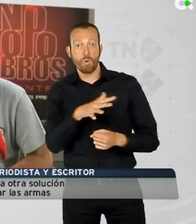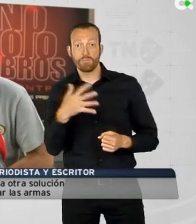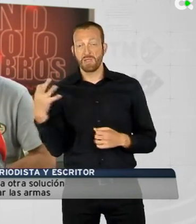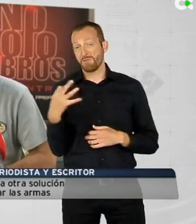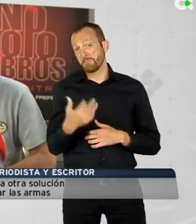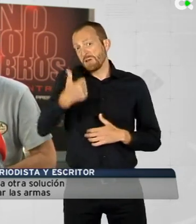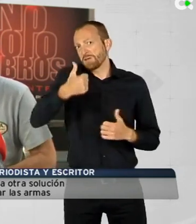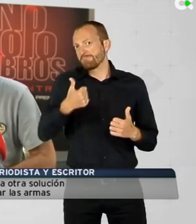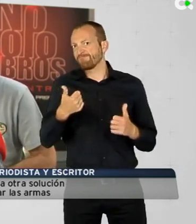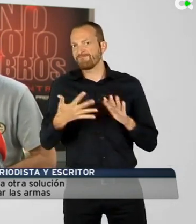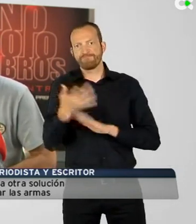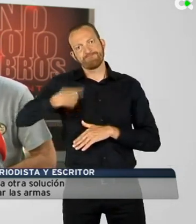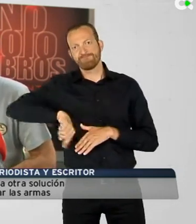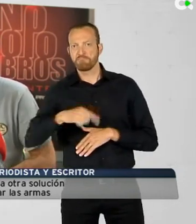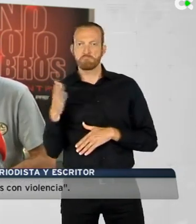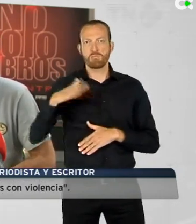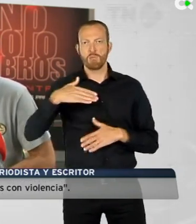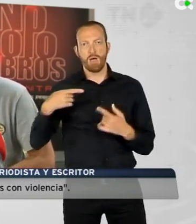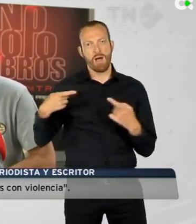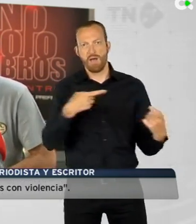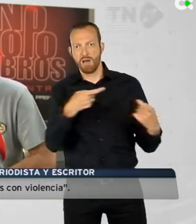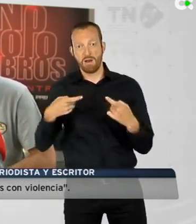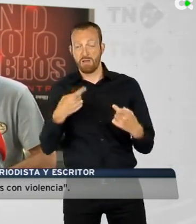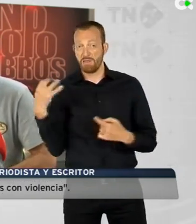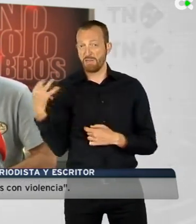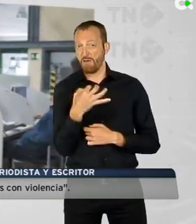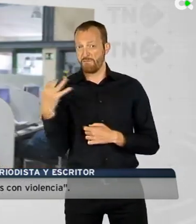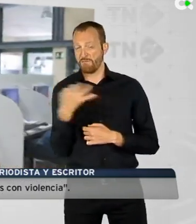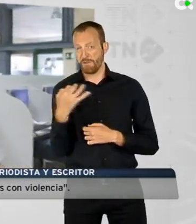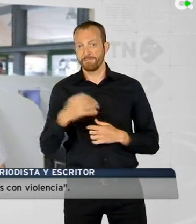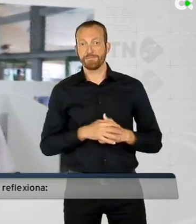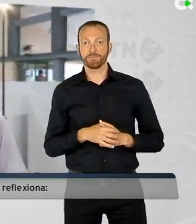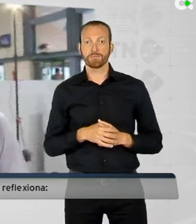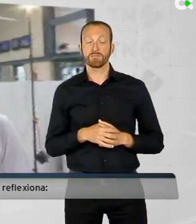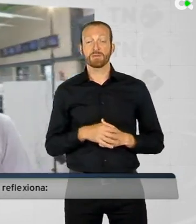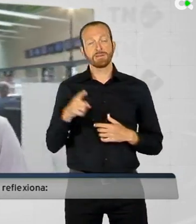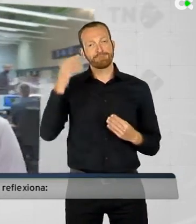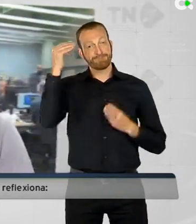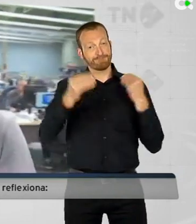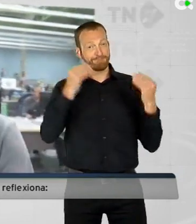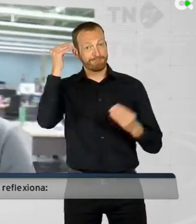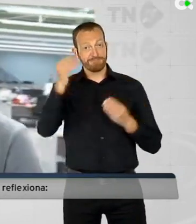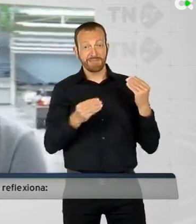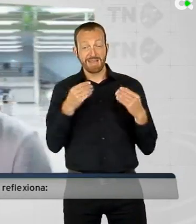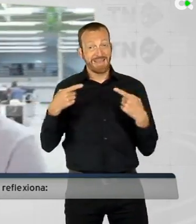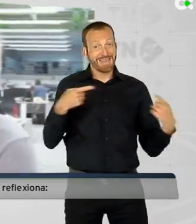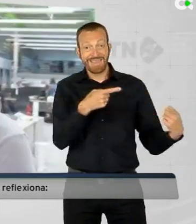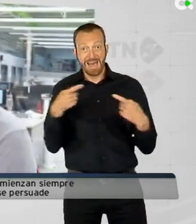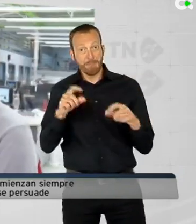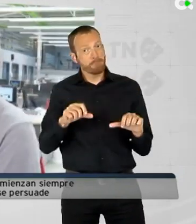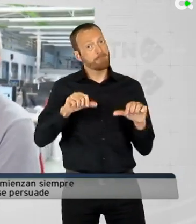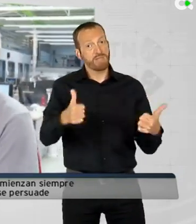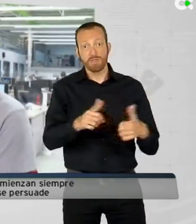otra solución que tomar las armas y defendernos con violencia. Sistiaga reflexiona. Las guerras comienzan